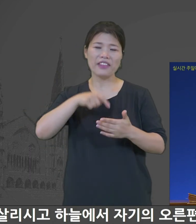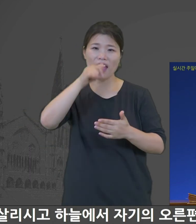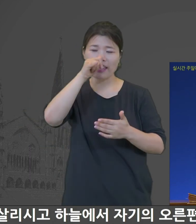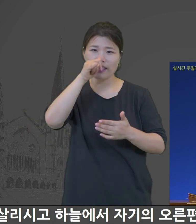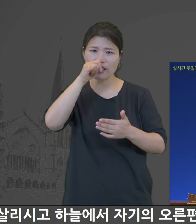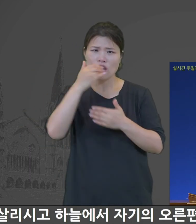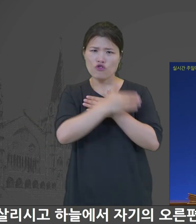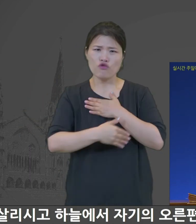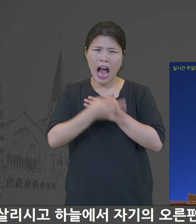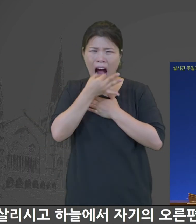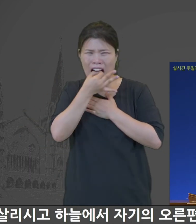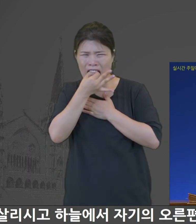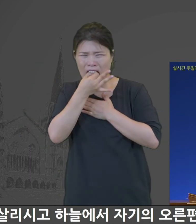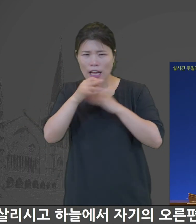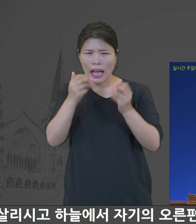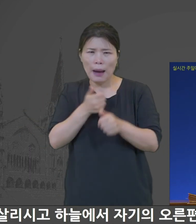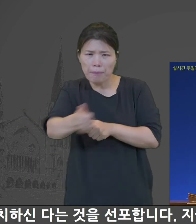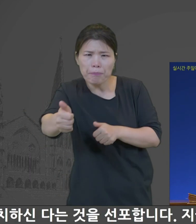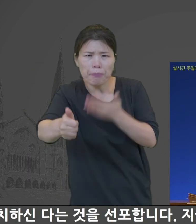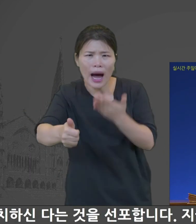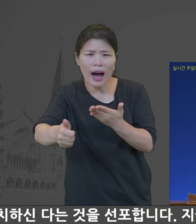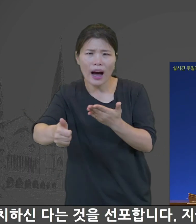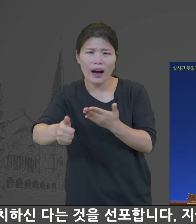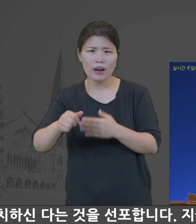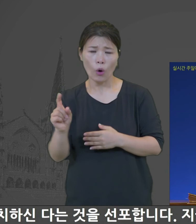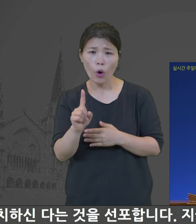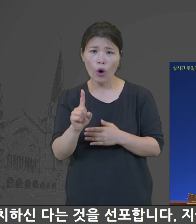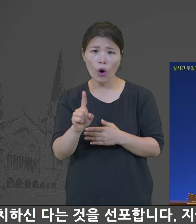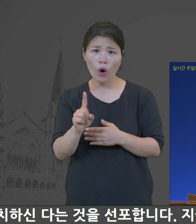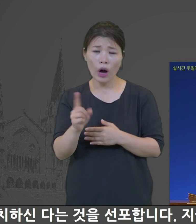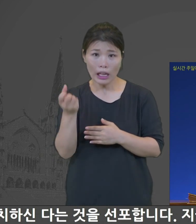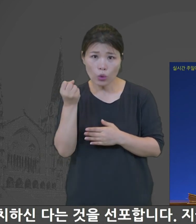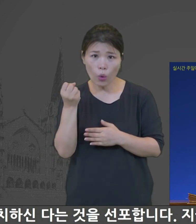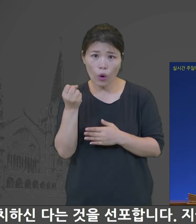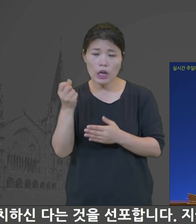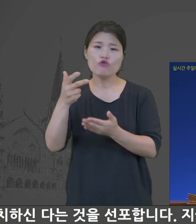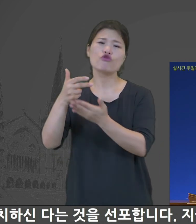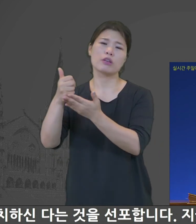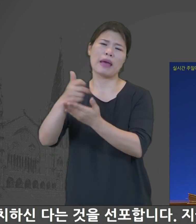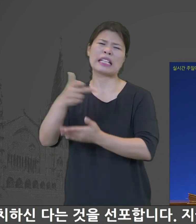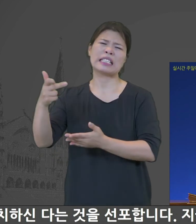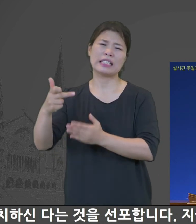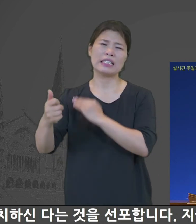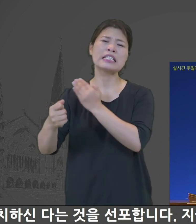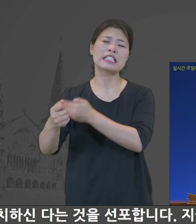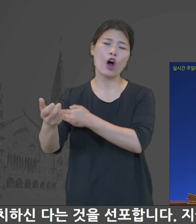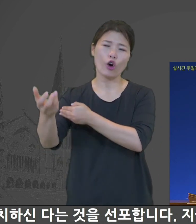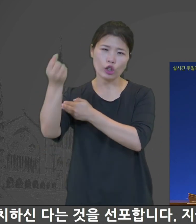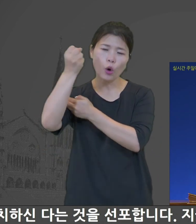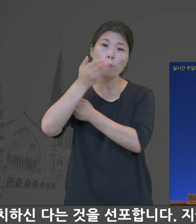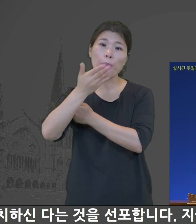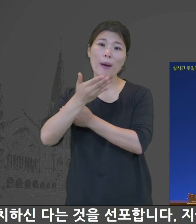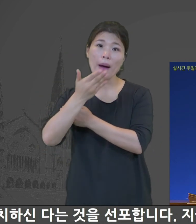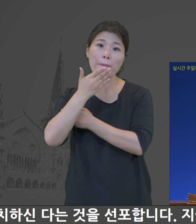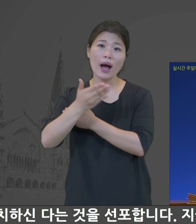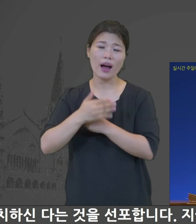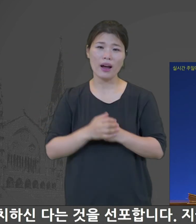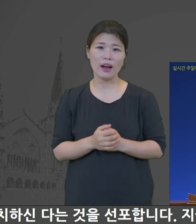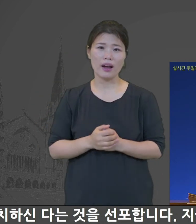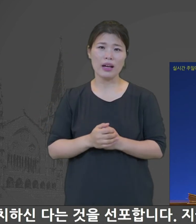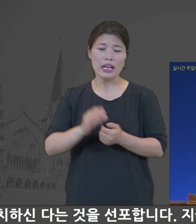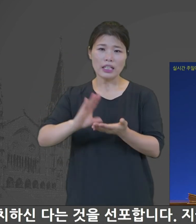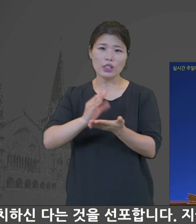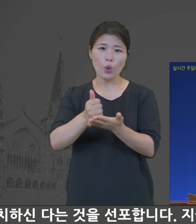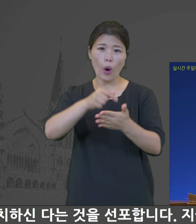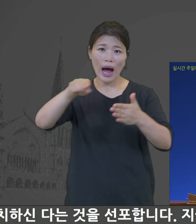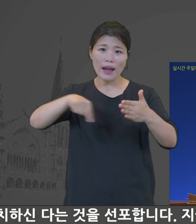욕심 덩어리 다 이길 수 있다. 뭐로? 그의 크신 능력으로. 그래서 그의 크신 능력이 그리스도